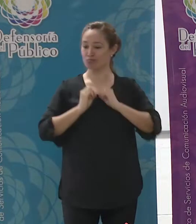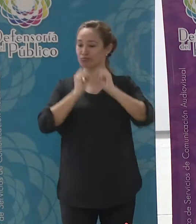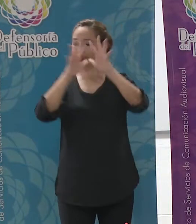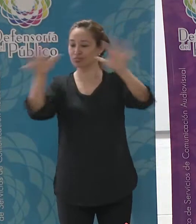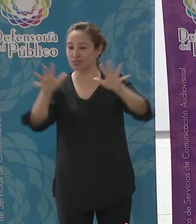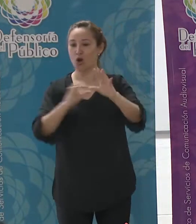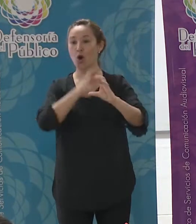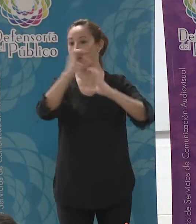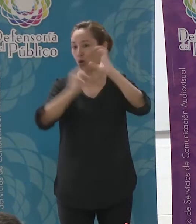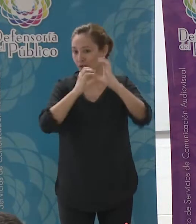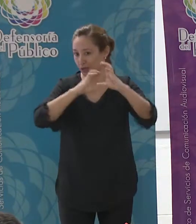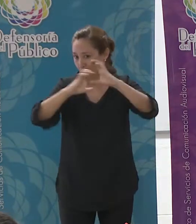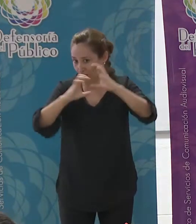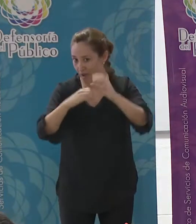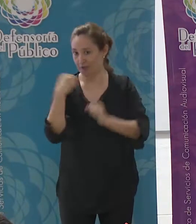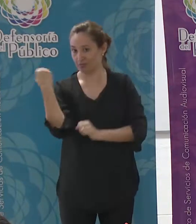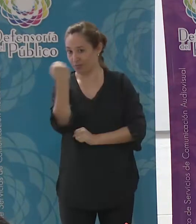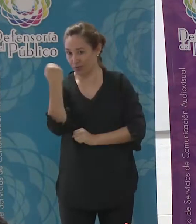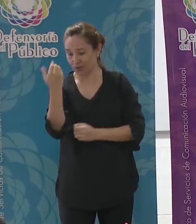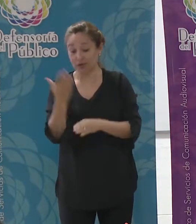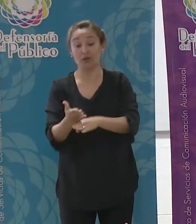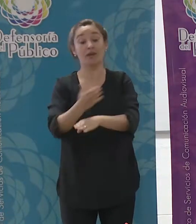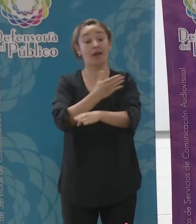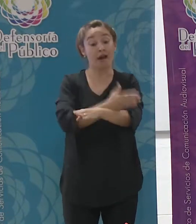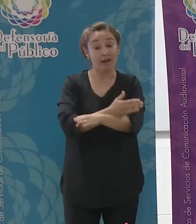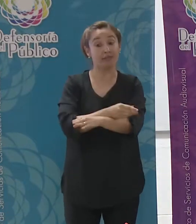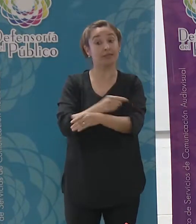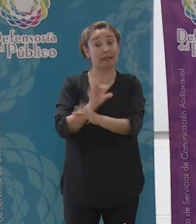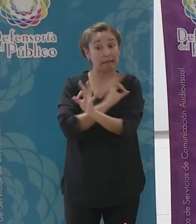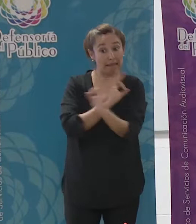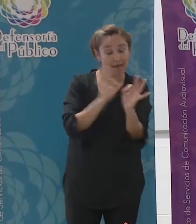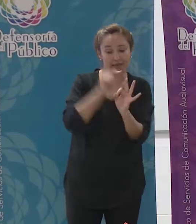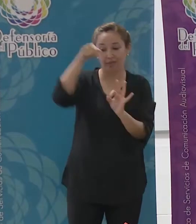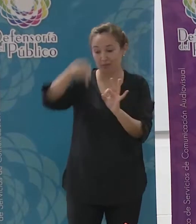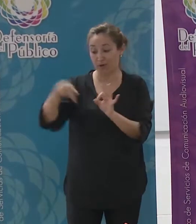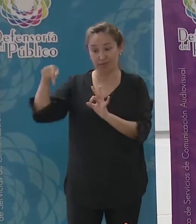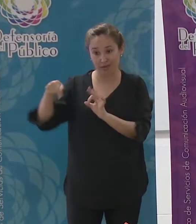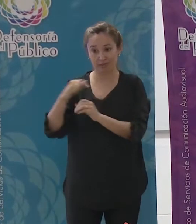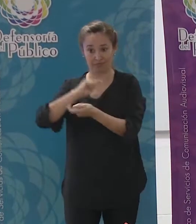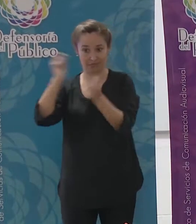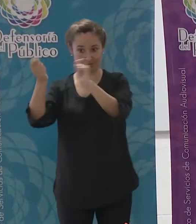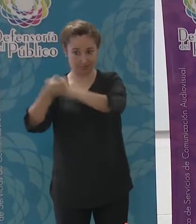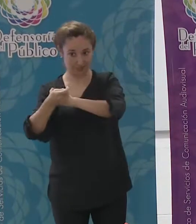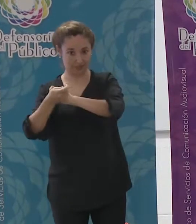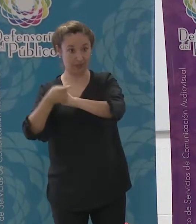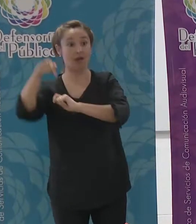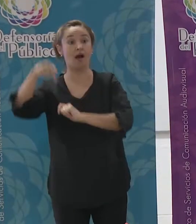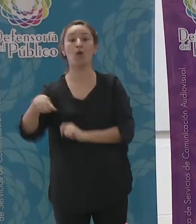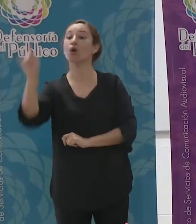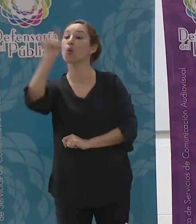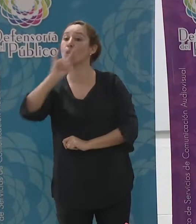y búsqueda de fuentes de financiamiento que nos permite expandirnos, sustentarnos y aportar a las arcas